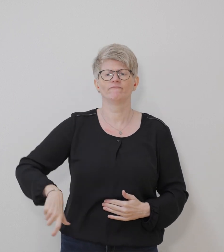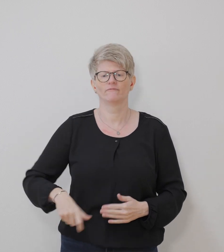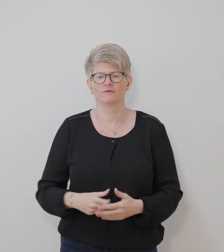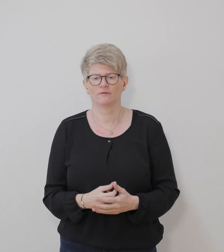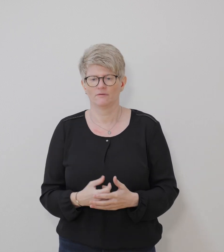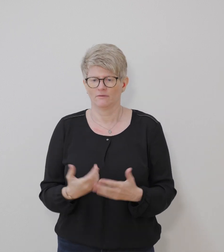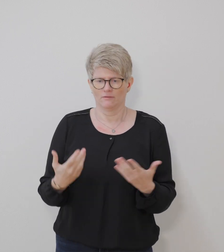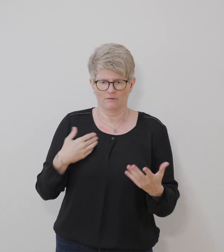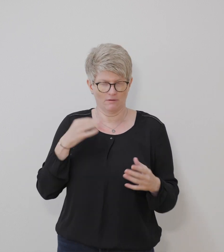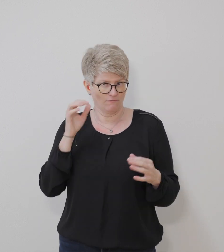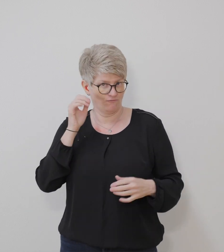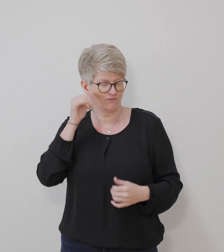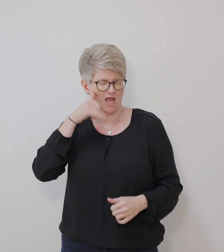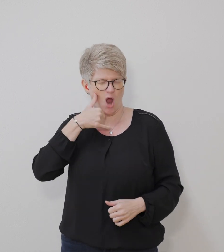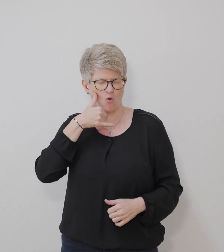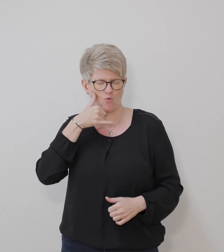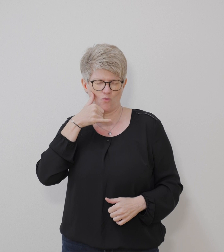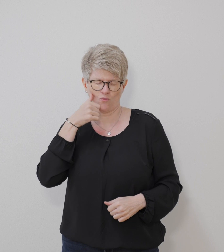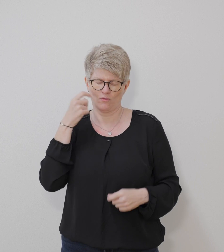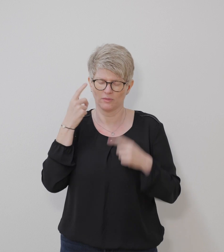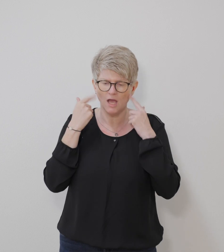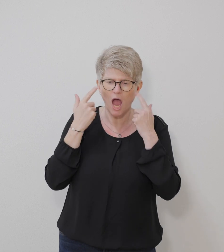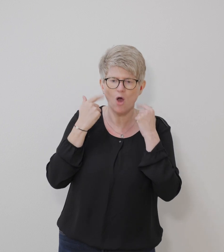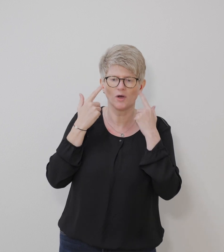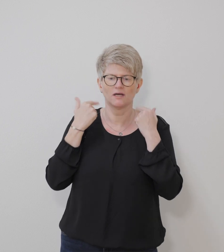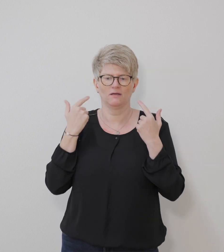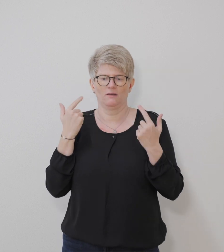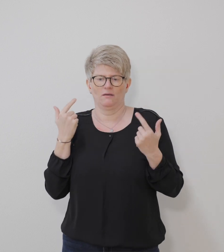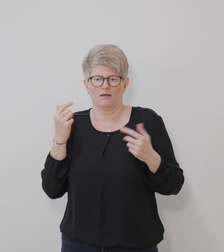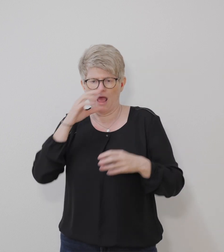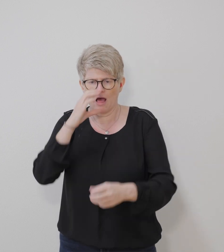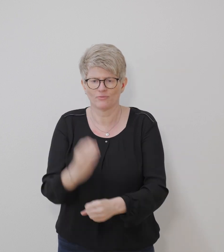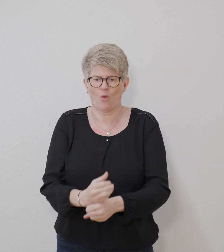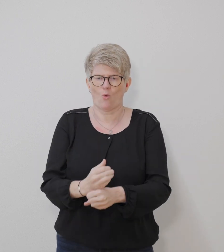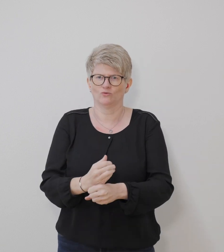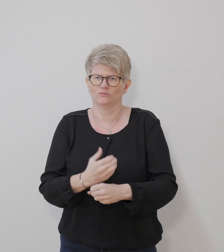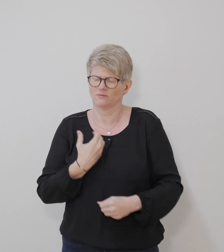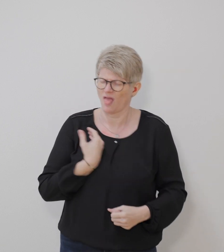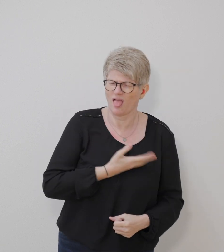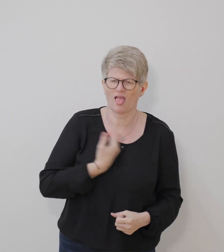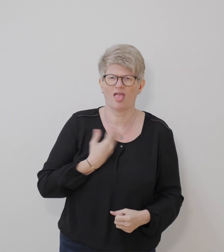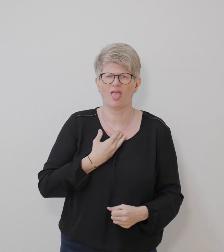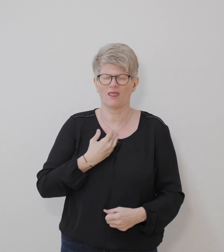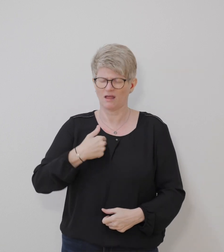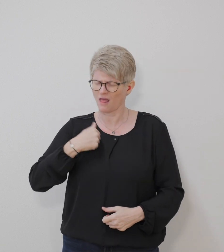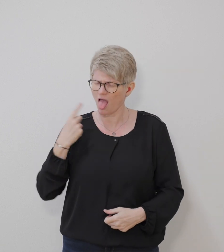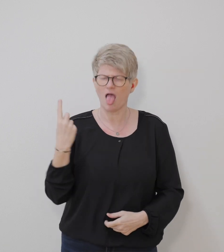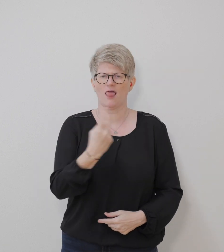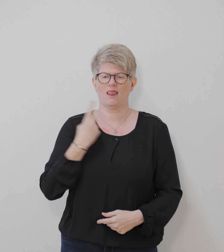ganz alleine zurück. Sie ist nicht in der Lage, sich um die vielen Dinge zu kümmern, die vor der Geburt